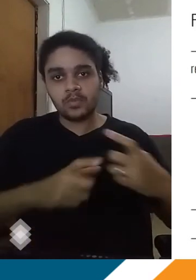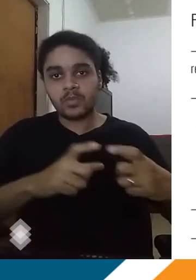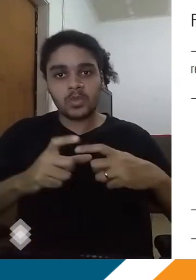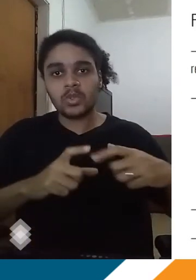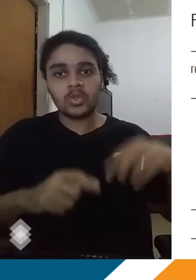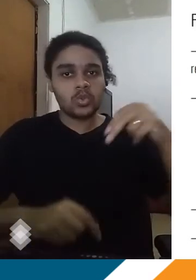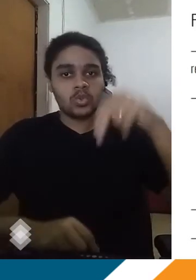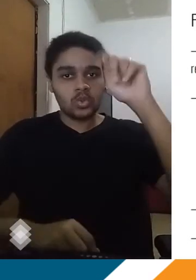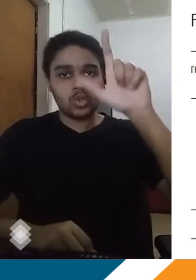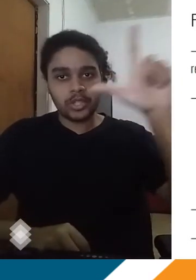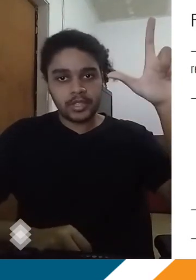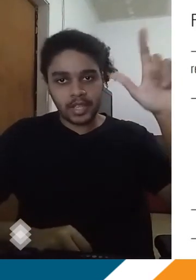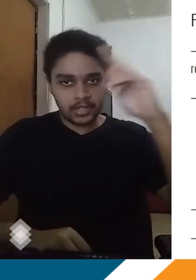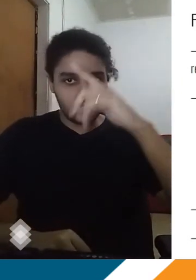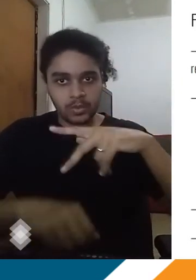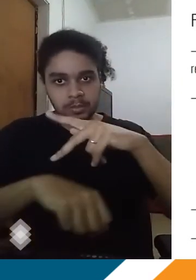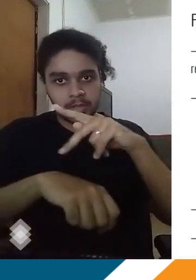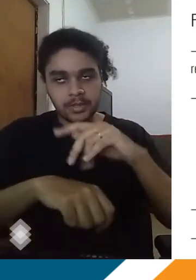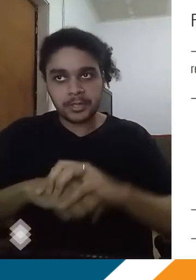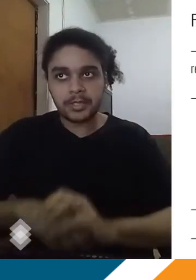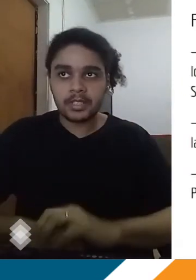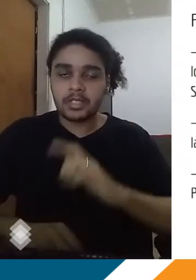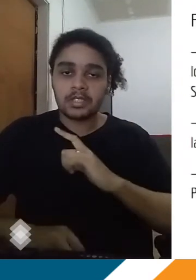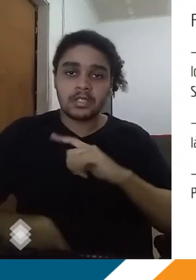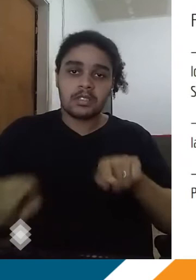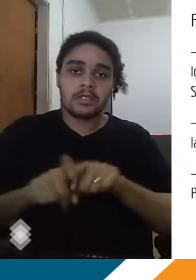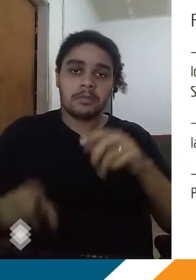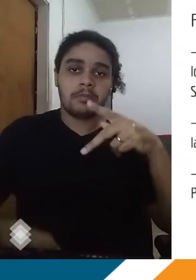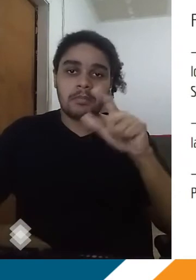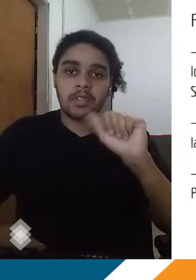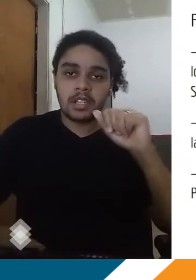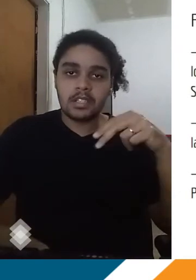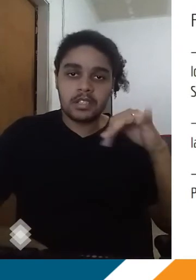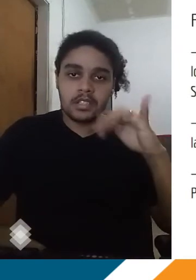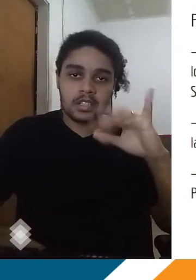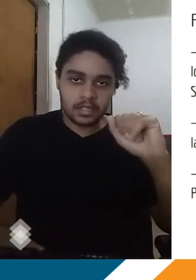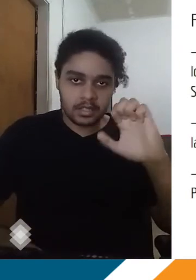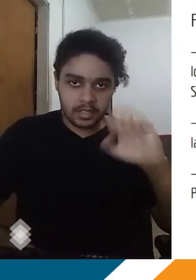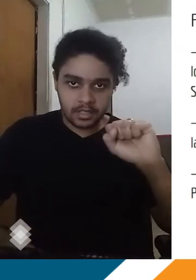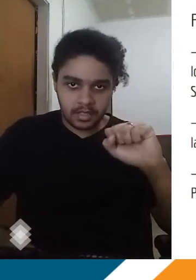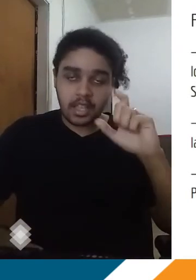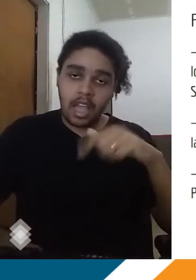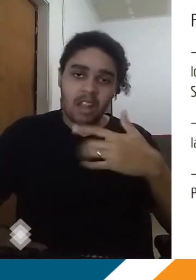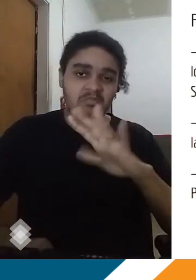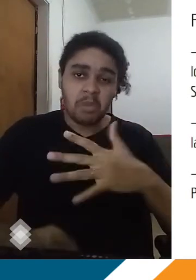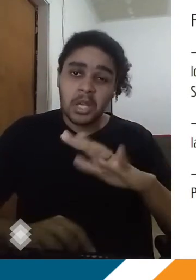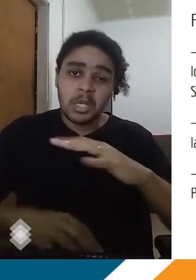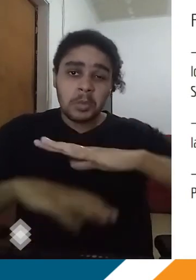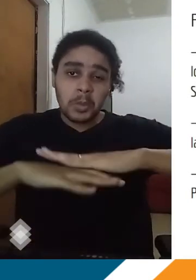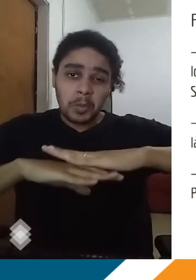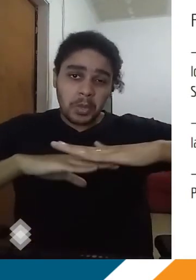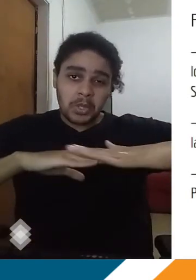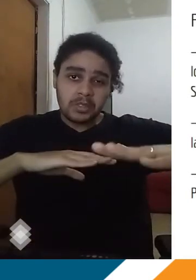A depressão localizada no nordeste do país. A gente tem as planícies também, que são as áreas